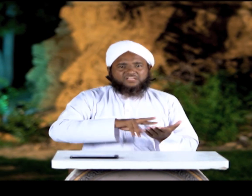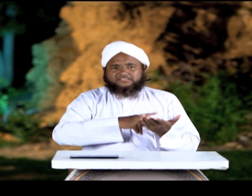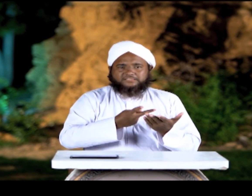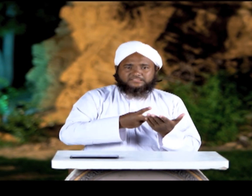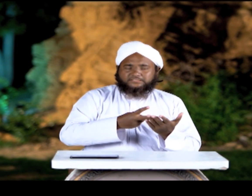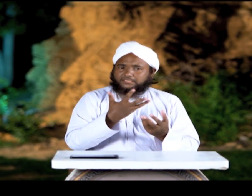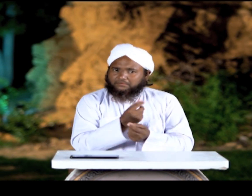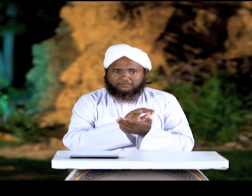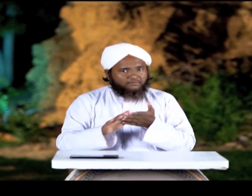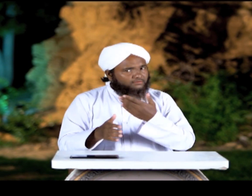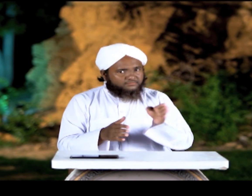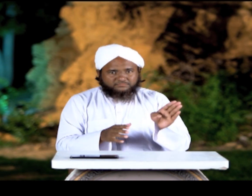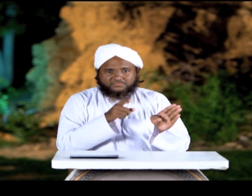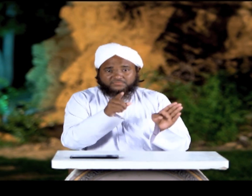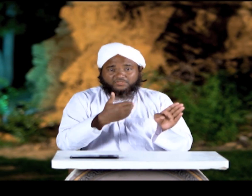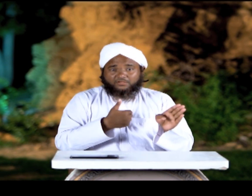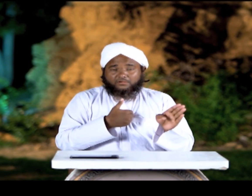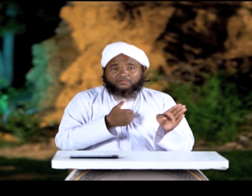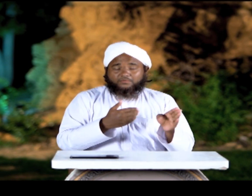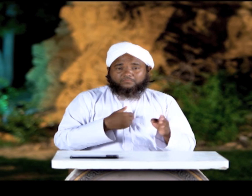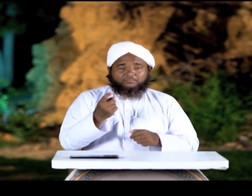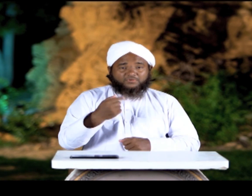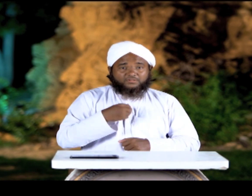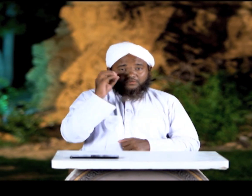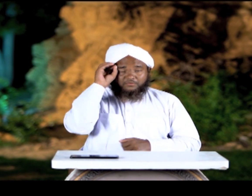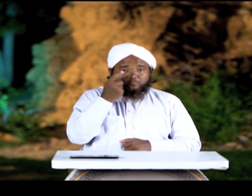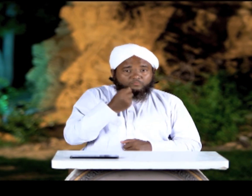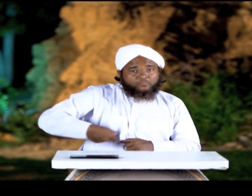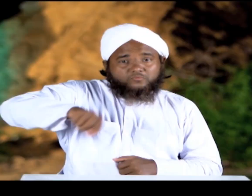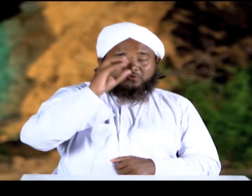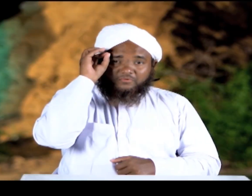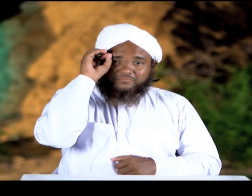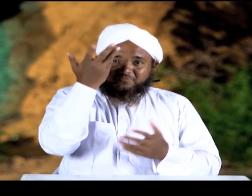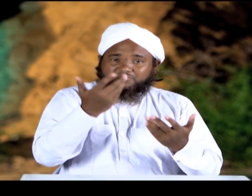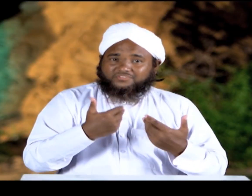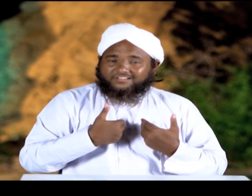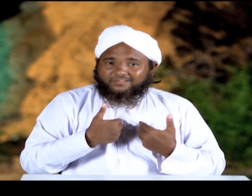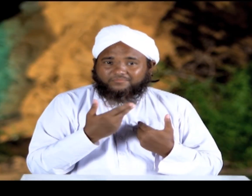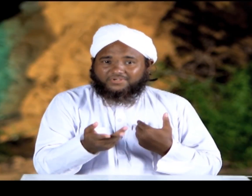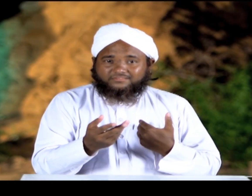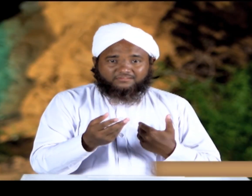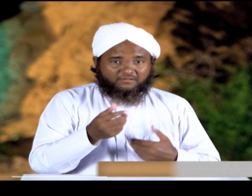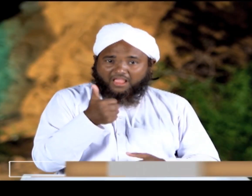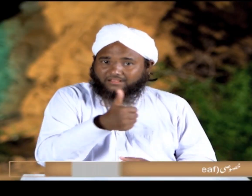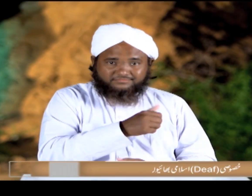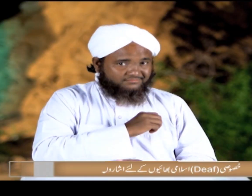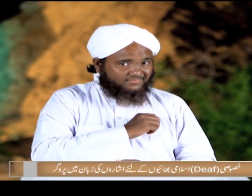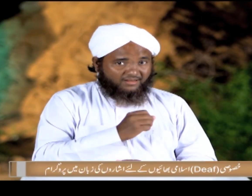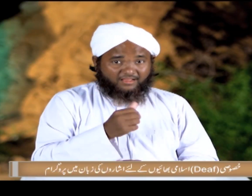میں گزارے، لیکن لوگوں میں میرے متعلق ایسی باتیں مشہور ہونے لگی ہیں، حالانکہ میں نے کبھی ایسے نیک اعمال نہیں کیے۔ پیارے